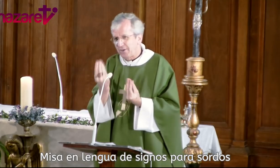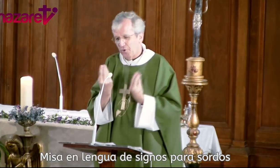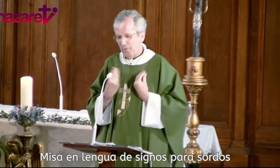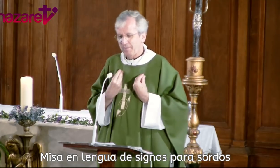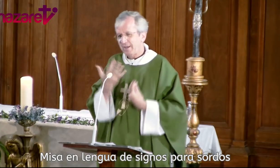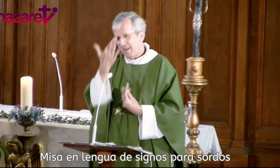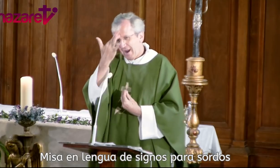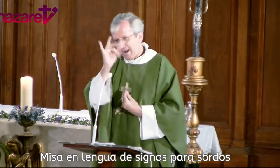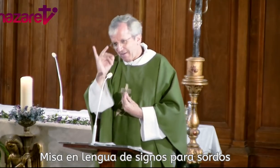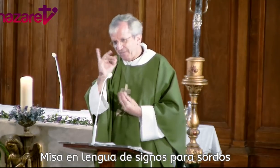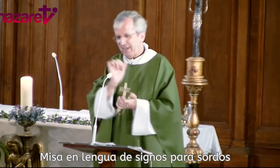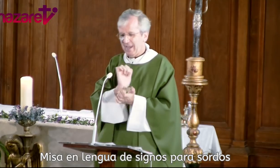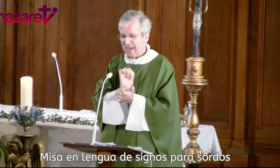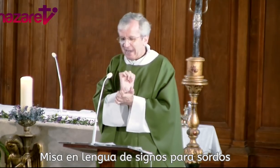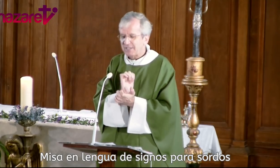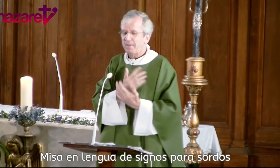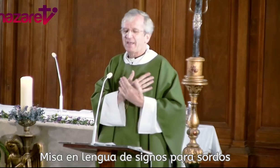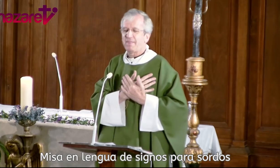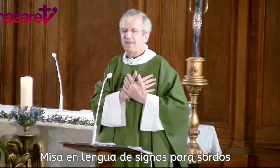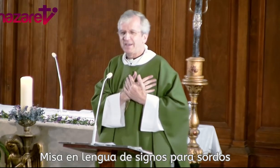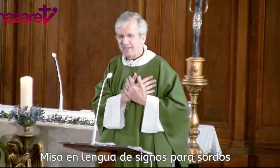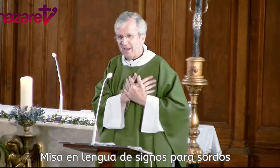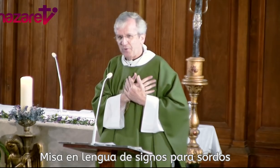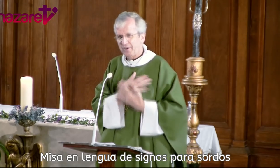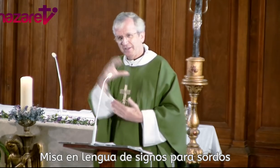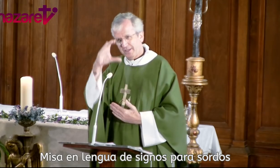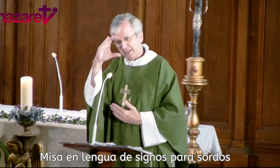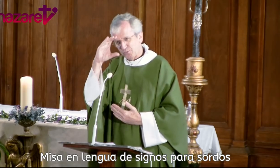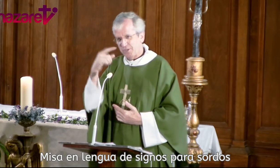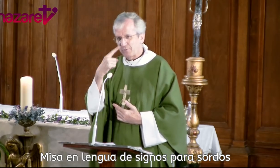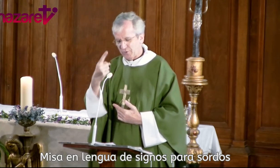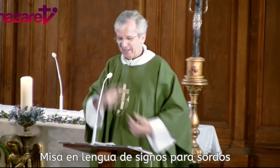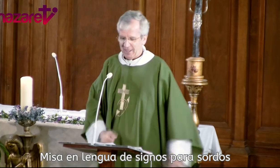cómo viven la fe, la esperanza y el amor. Escuchemos con atención.